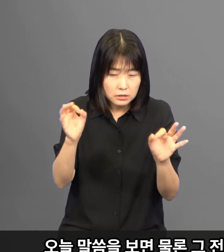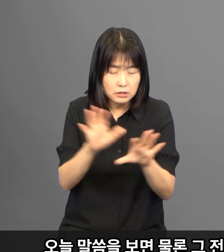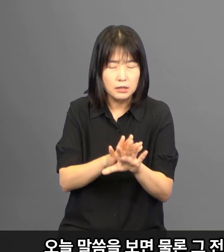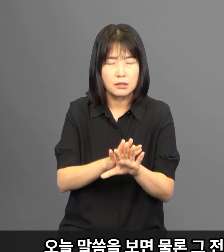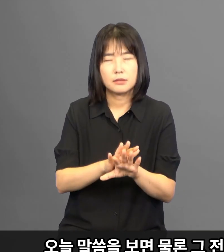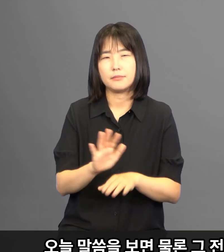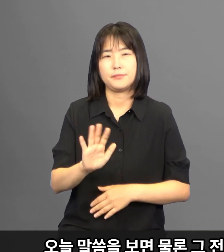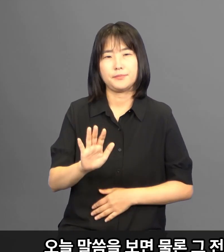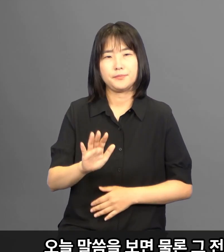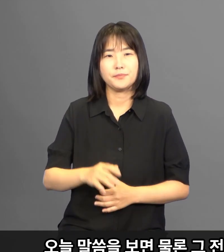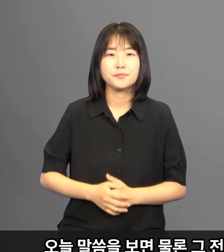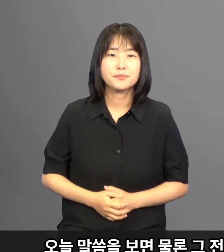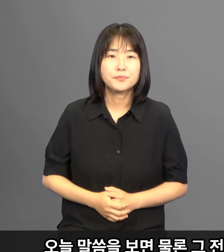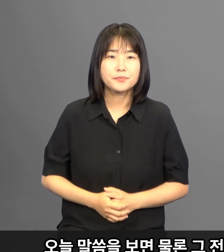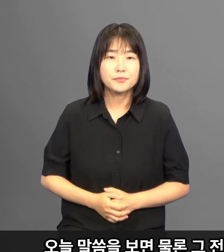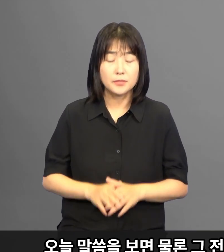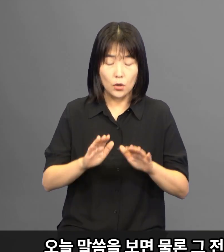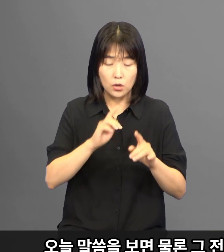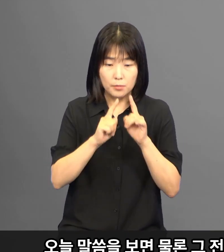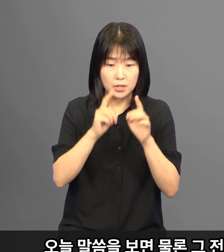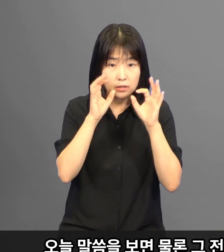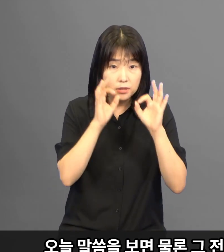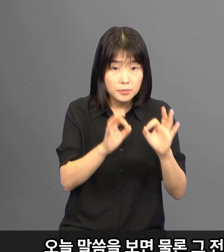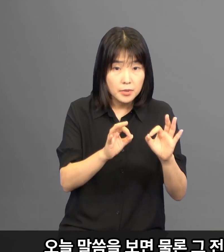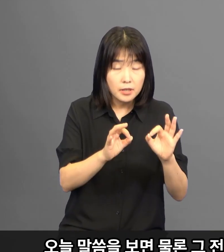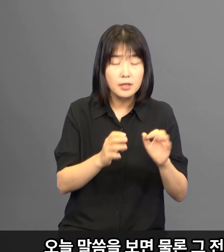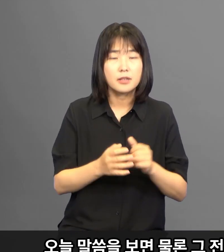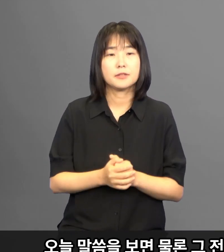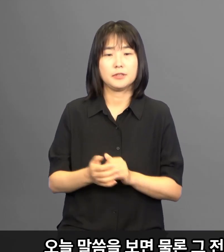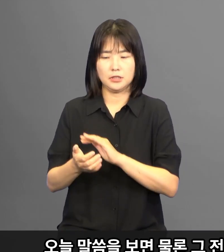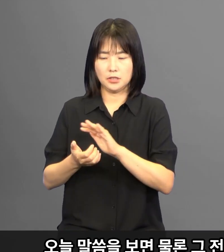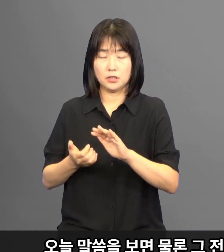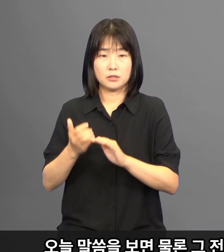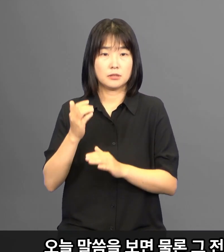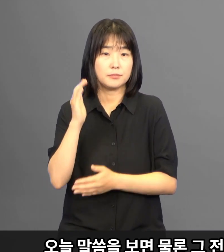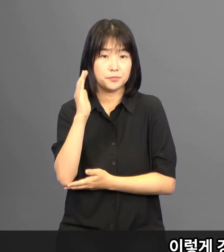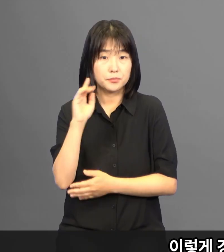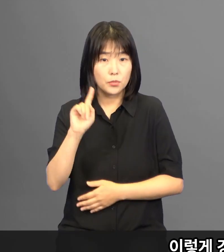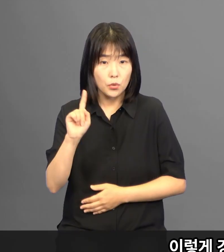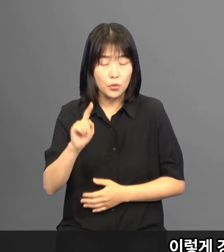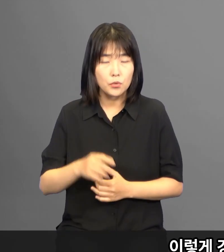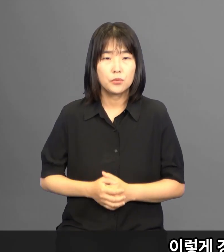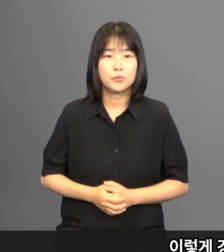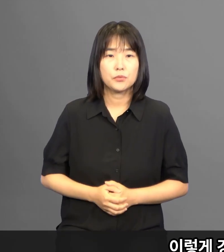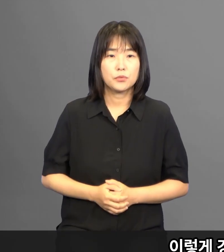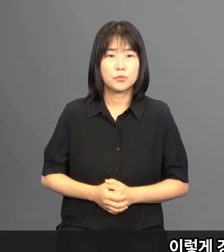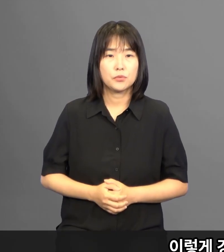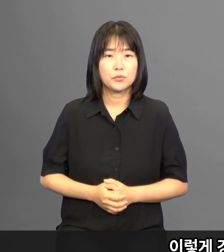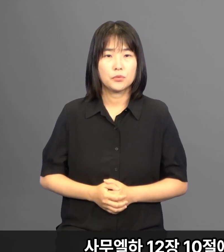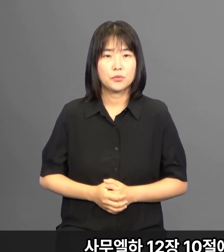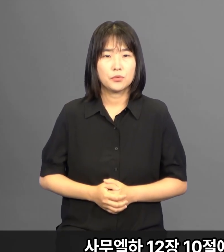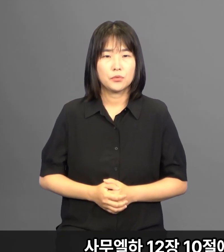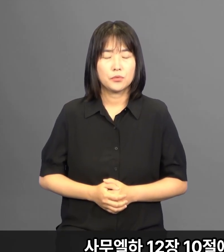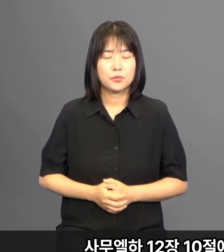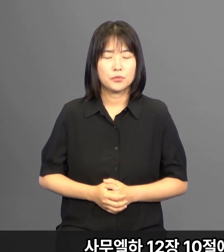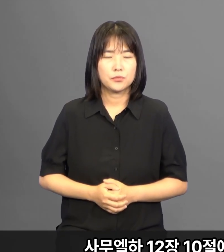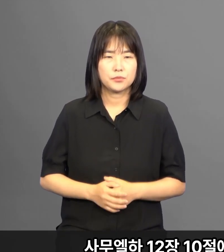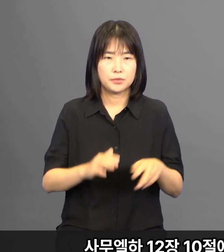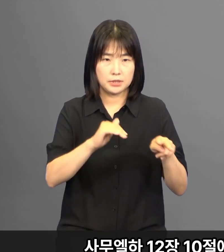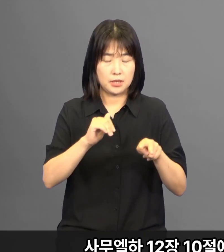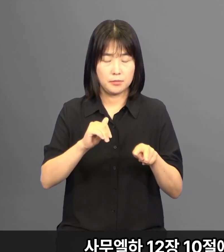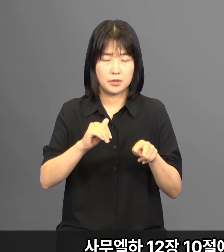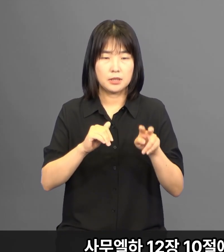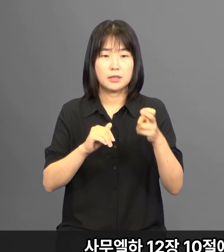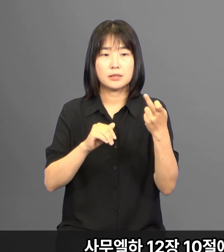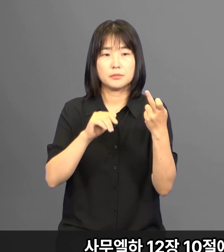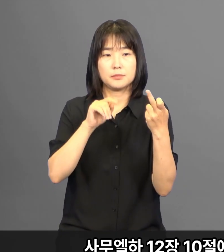오늘 우리 말씀을 보면, 물론 그 전에 이제 나단이 이런 얘기를 했었죠. 이렇게 경고를 했습니다. 사무엘하 12장